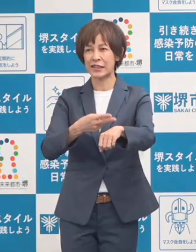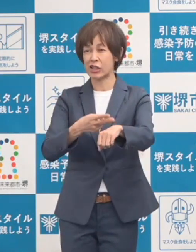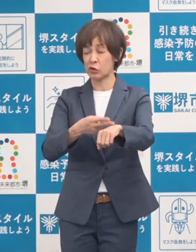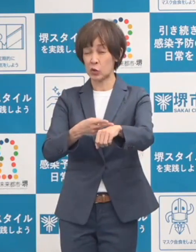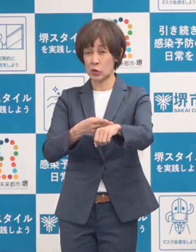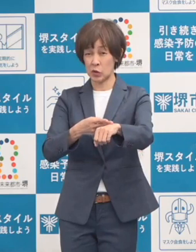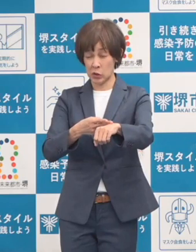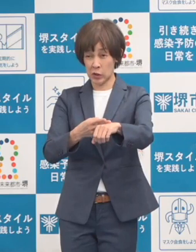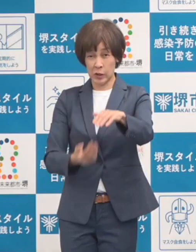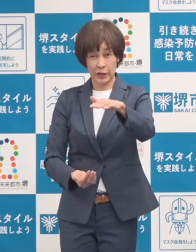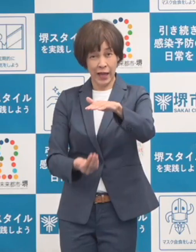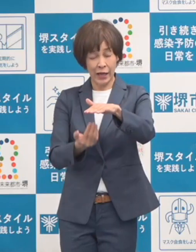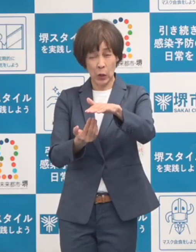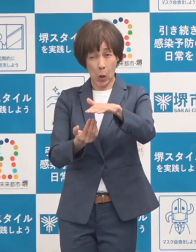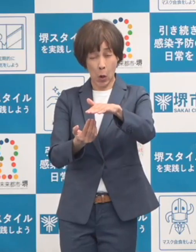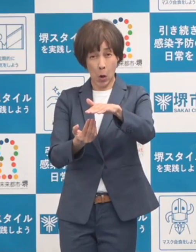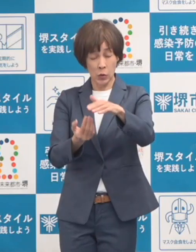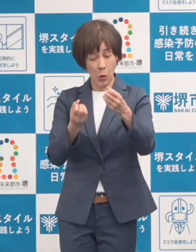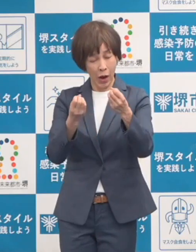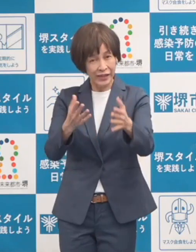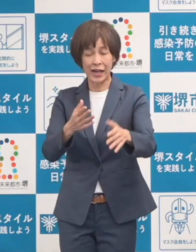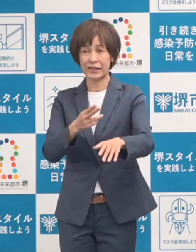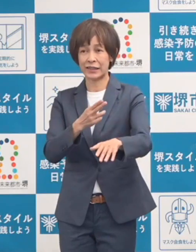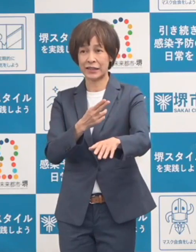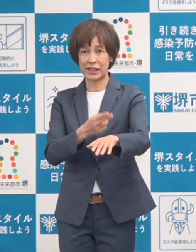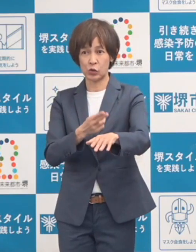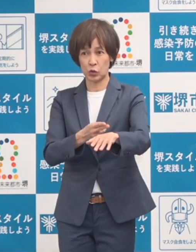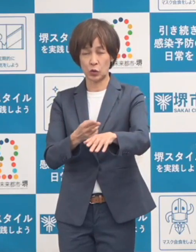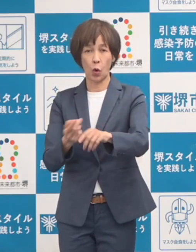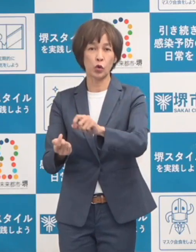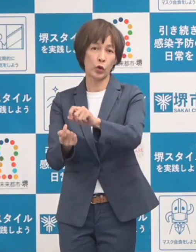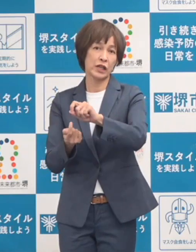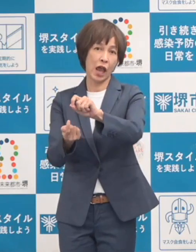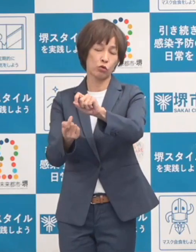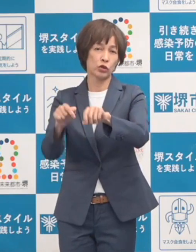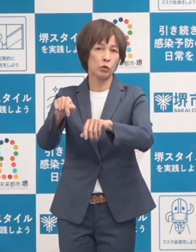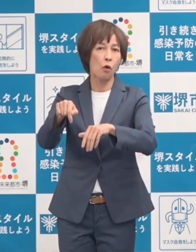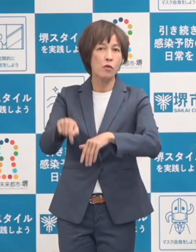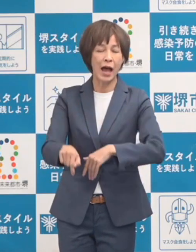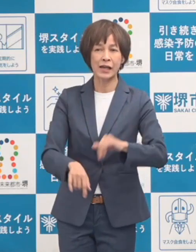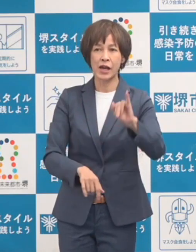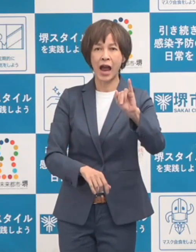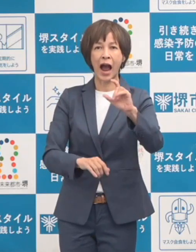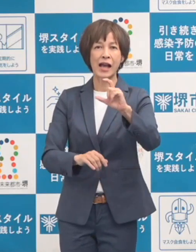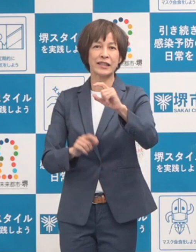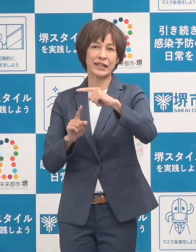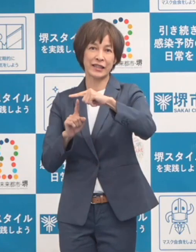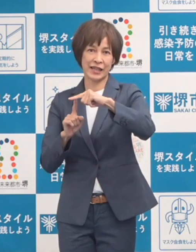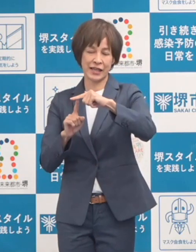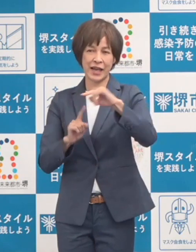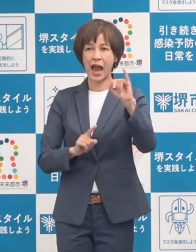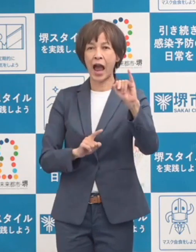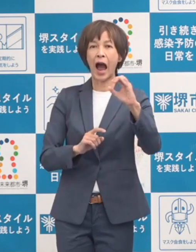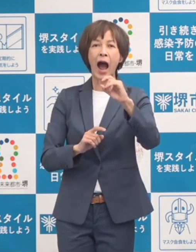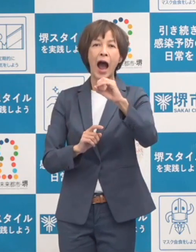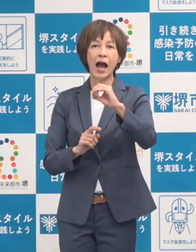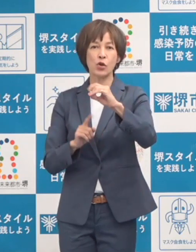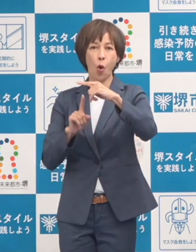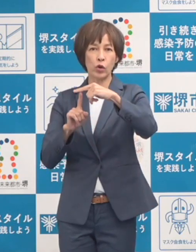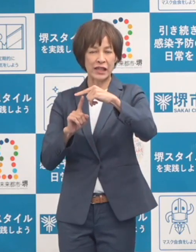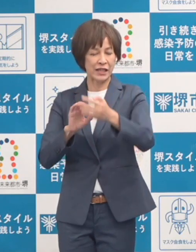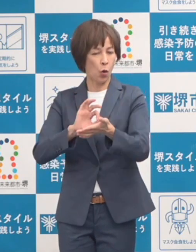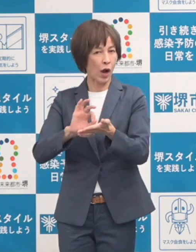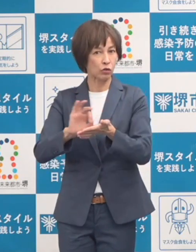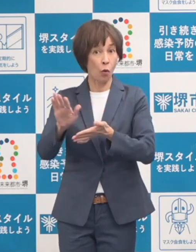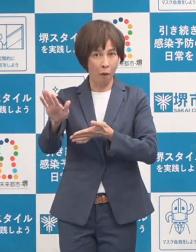術をどんどん取り入れる研究をしていくという施設です。その中には ICT であったり IoT の活用ということも